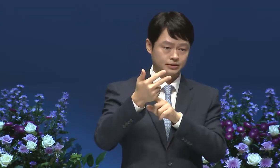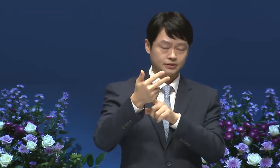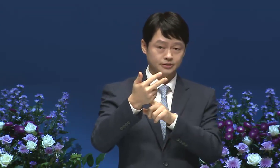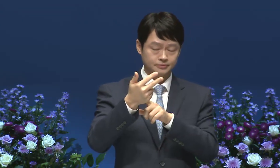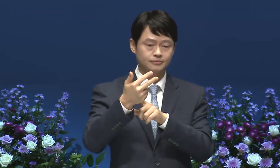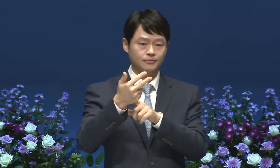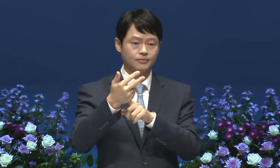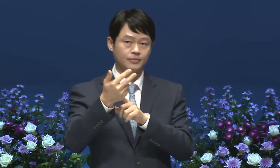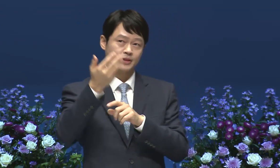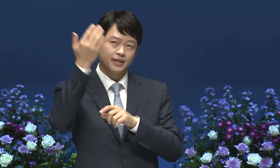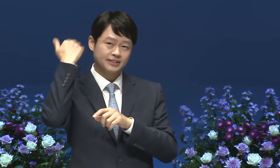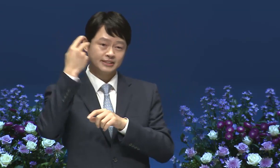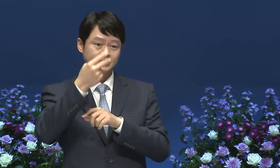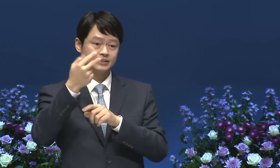저는 2007년도에